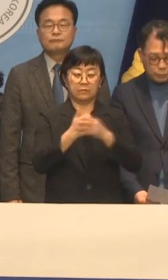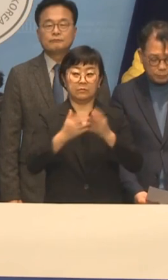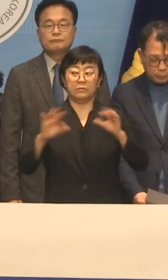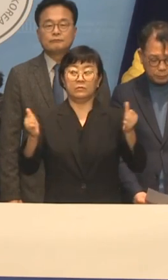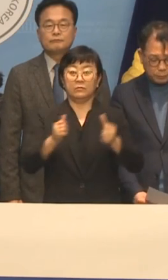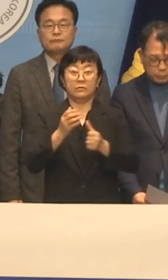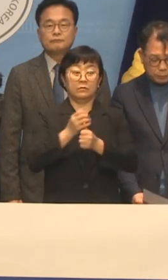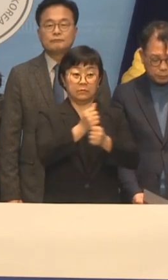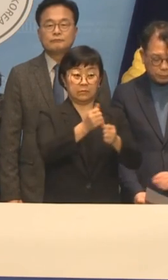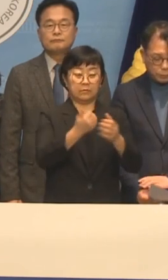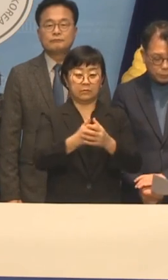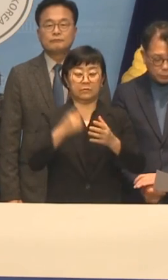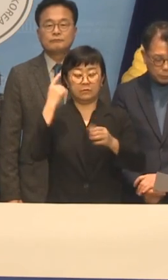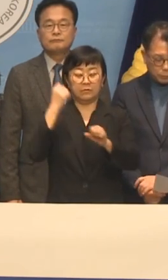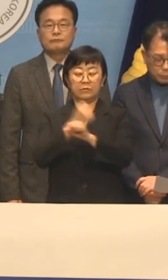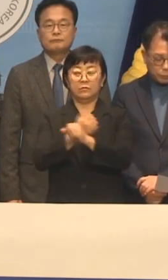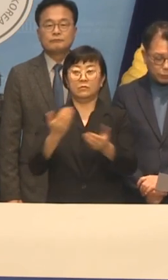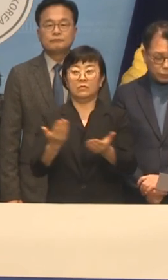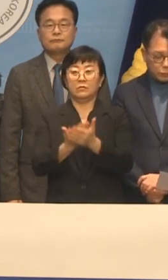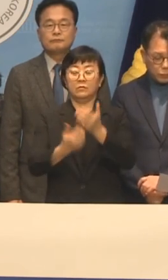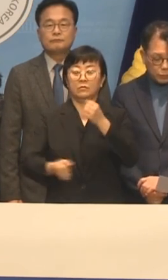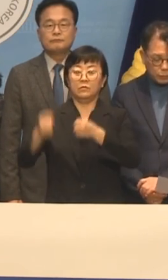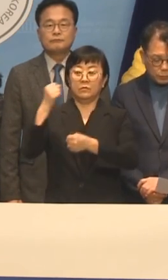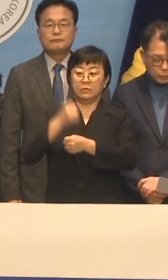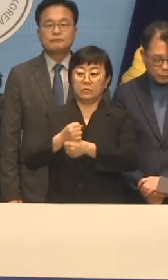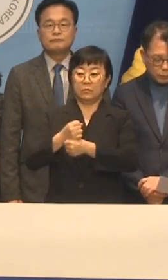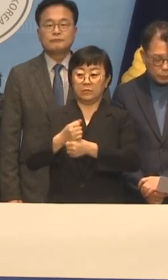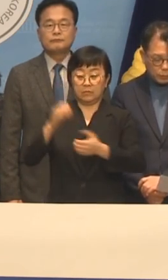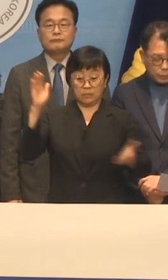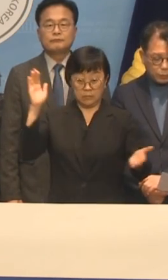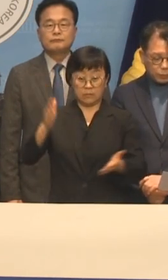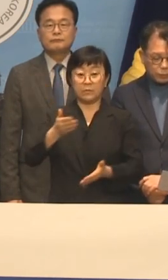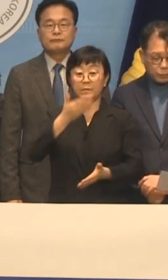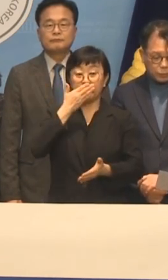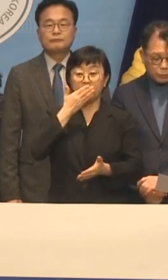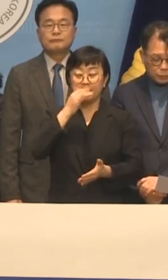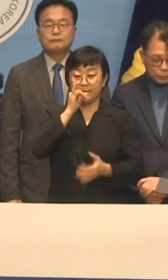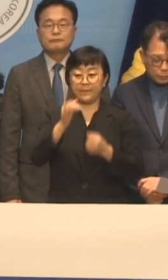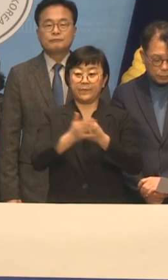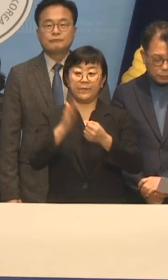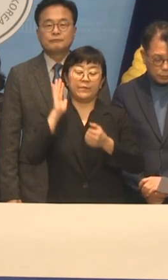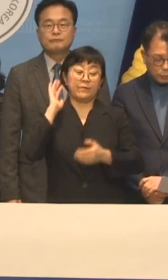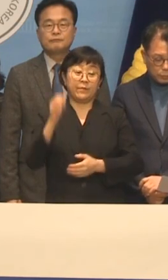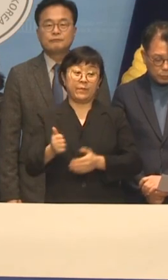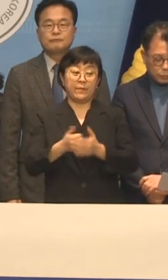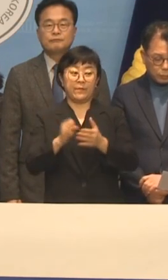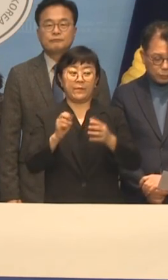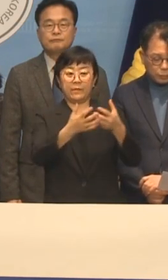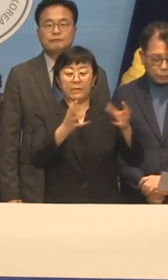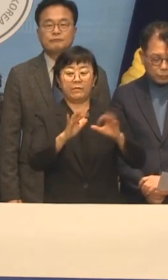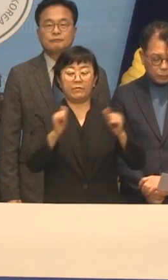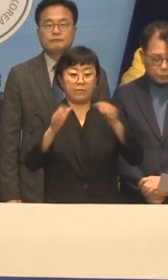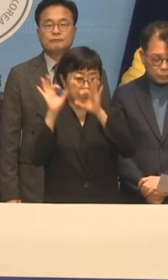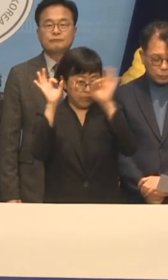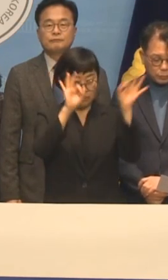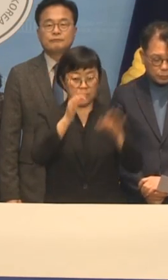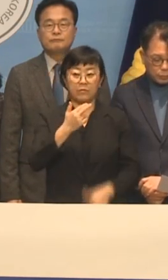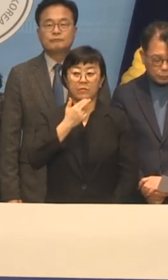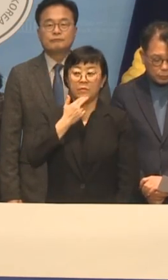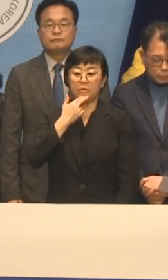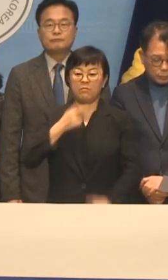끌어내고 그리고 R&D 예산을 보관하는 학생의 입까지 틀어 막았습니다. 대통령이 야당과 국민의 눈치를 보지